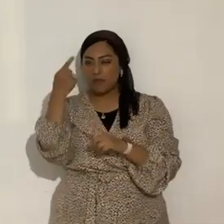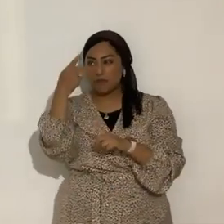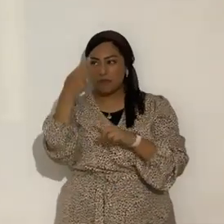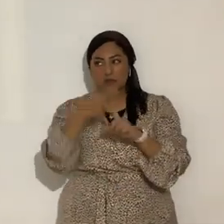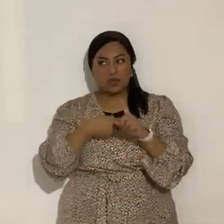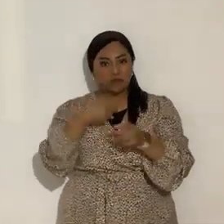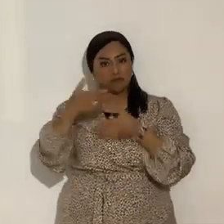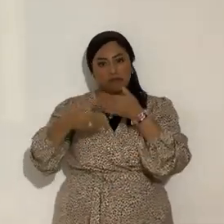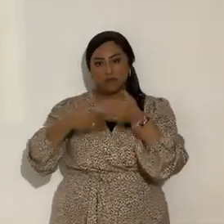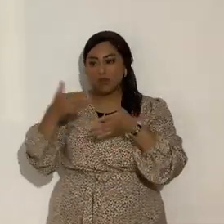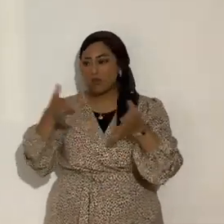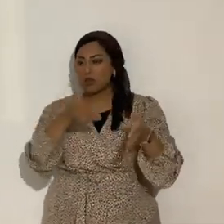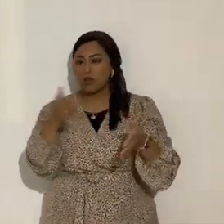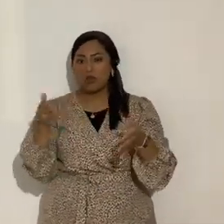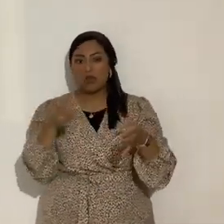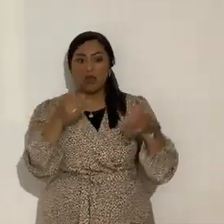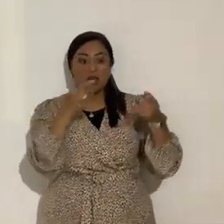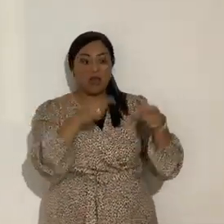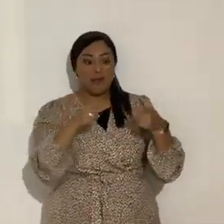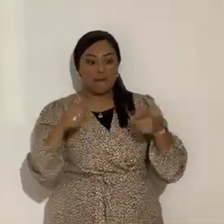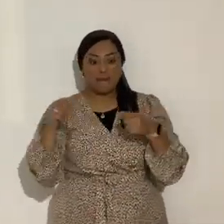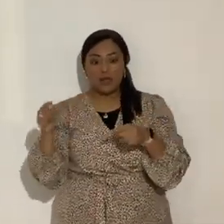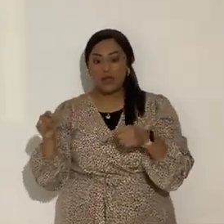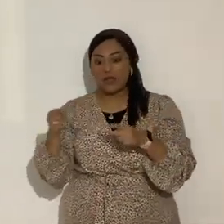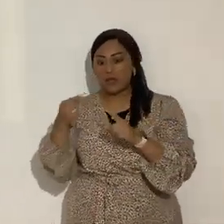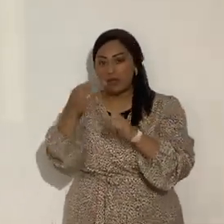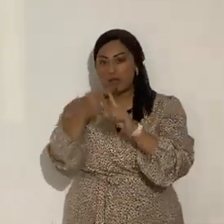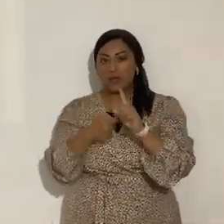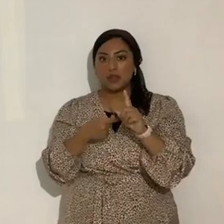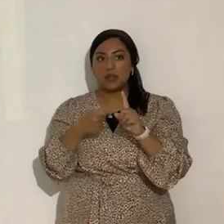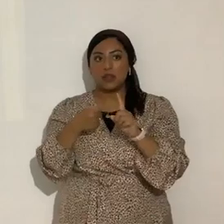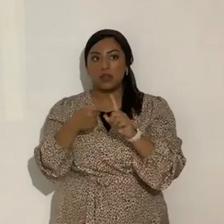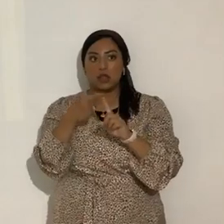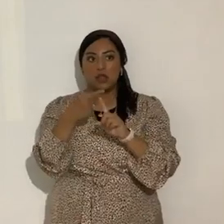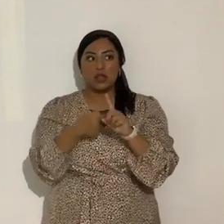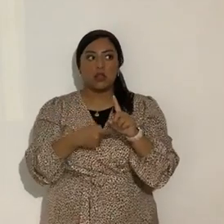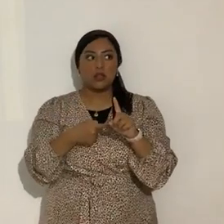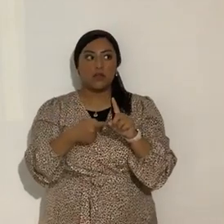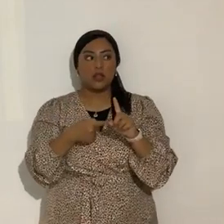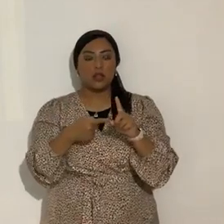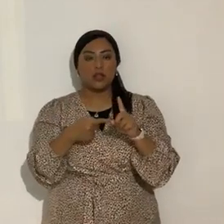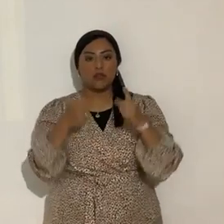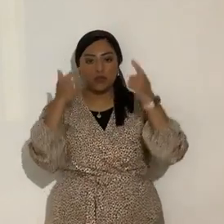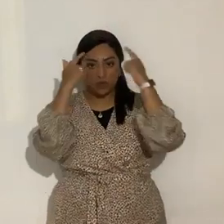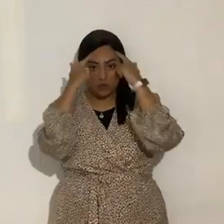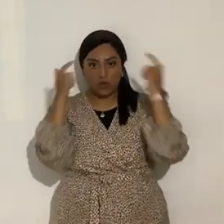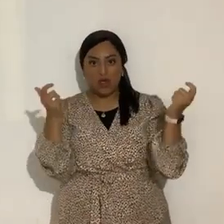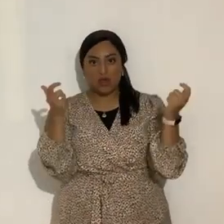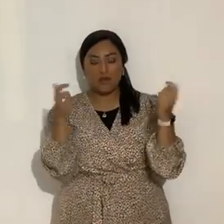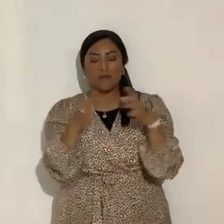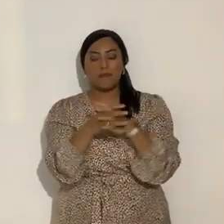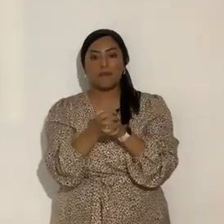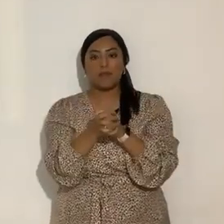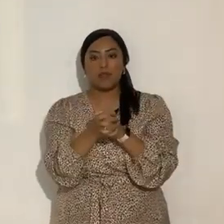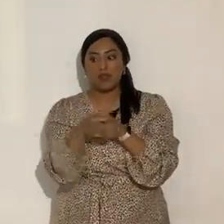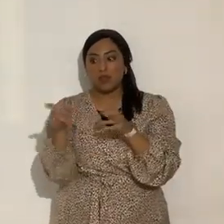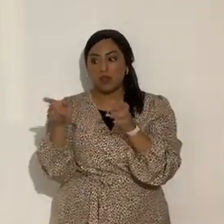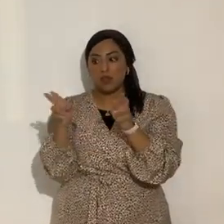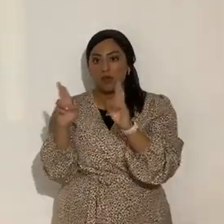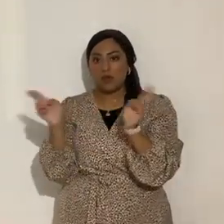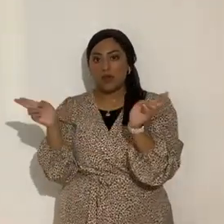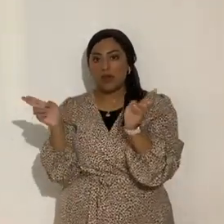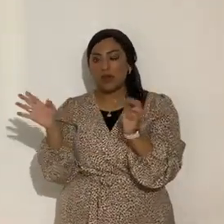ahí, así, un poquito más, viene el mes del orgullo, puntos suspensivos. Y ya estaban